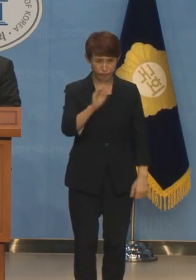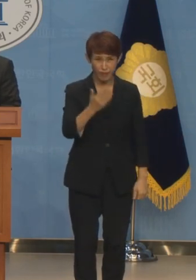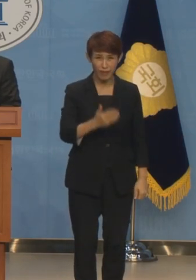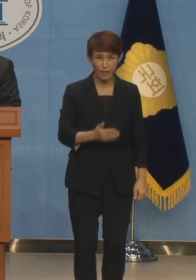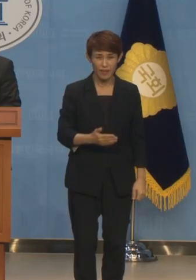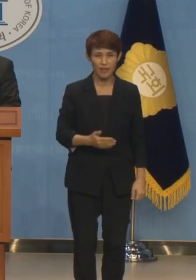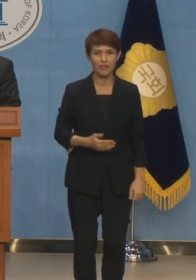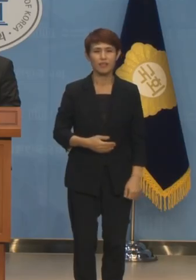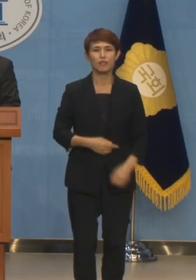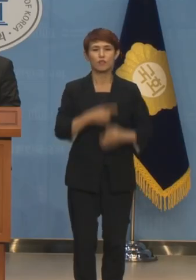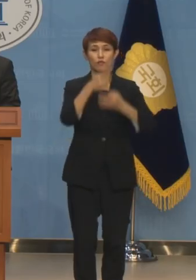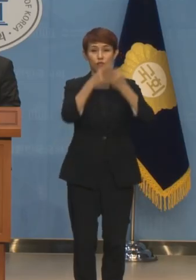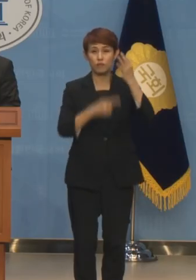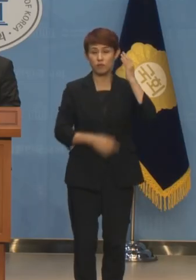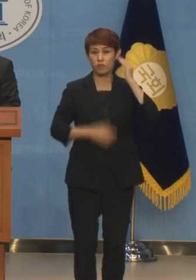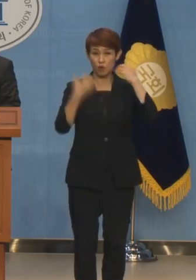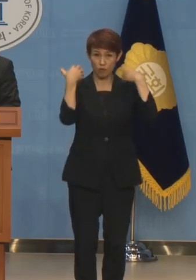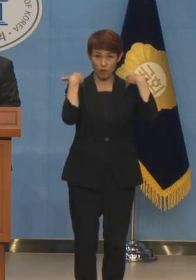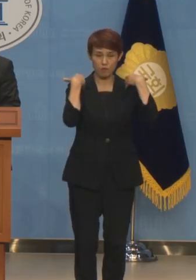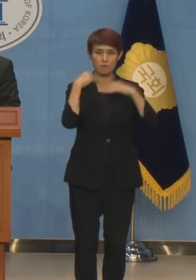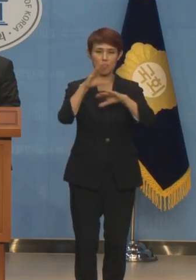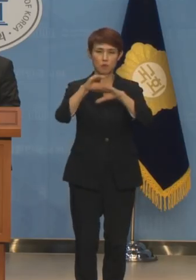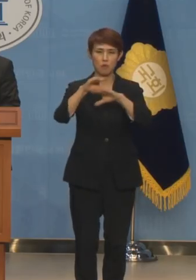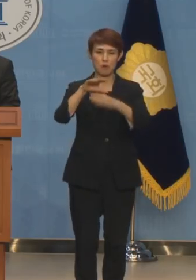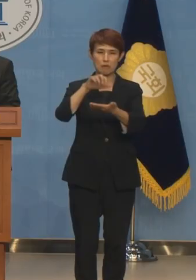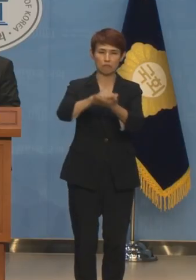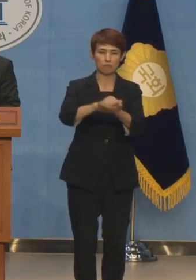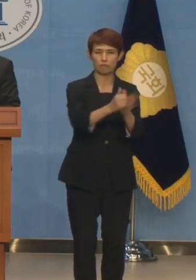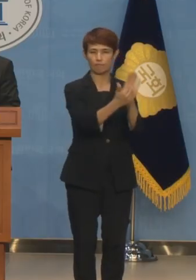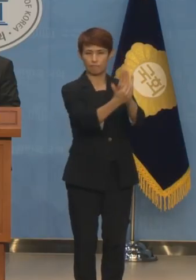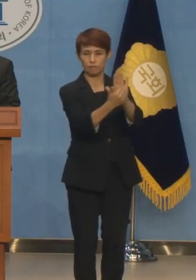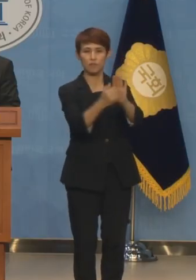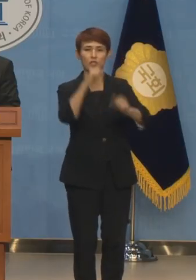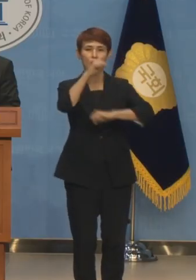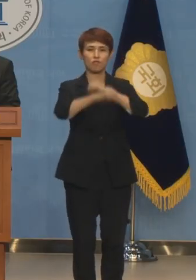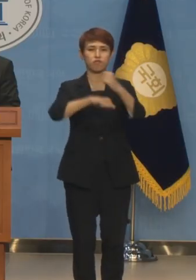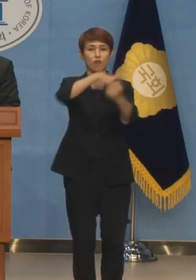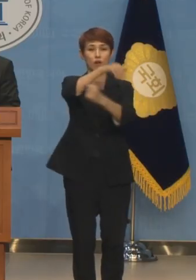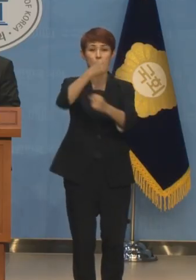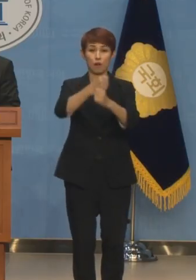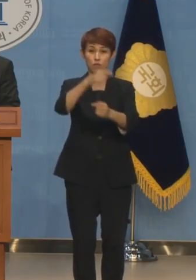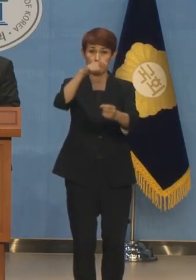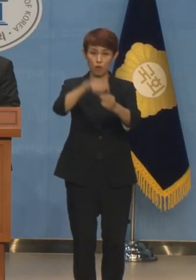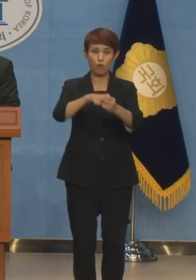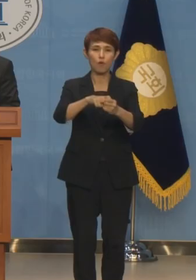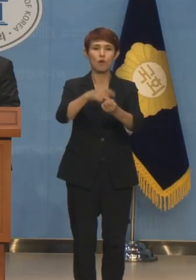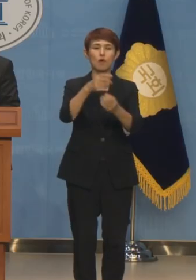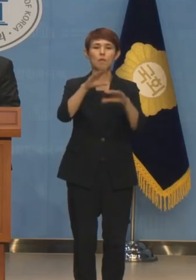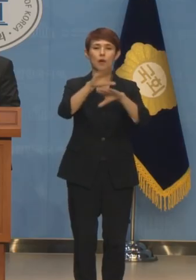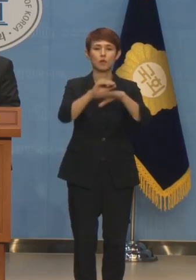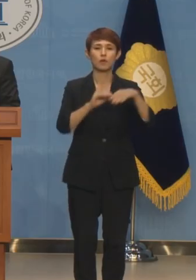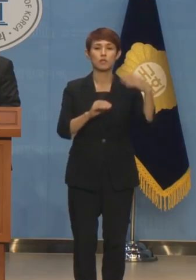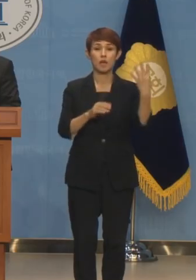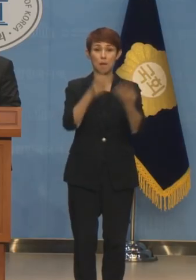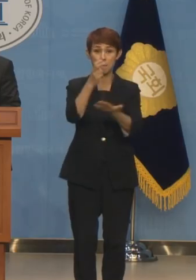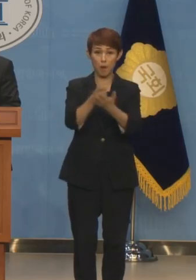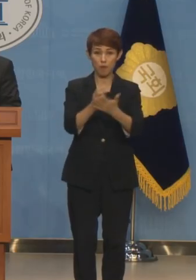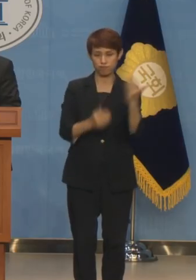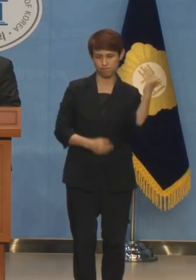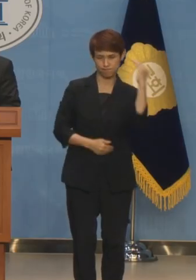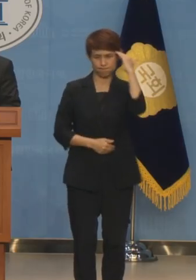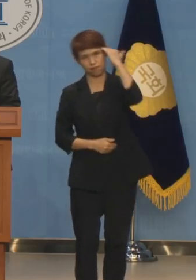국민의힘이 윤석열 정권의 방송 장악을 저지하고 자유로운 보도 환경을 조성하기 위한 방송사법을 발목